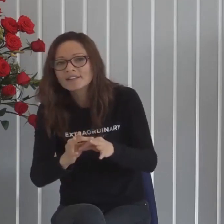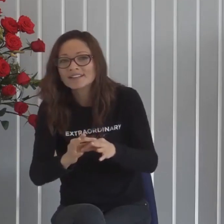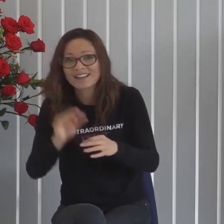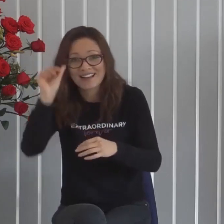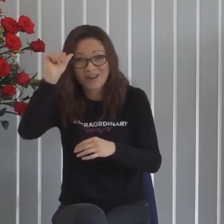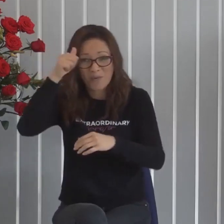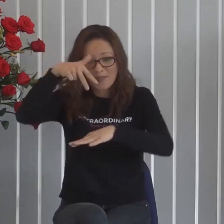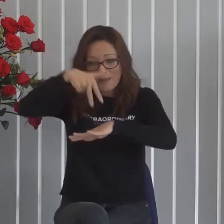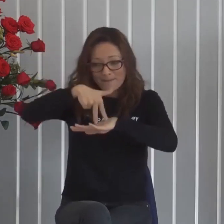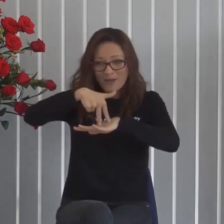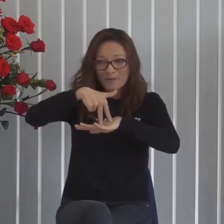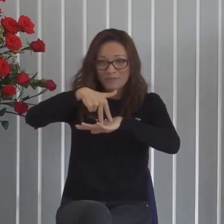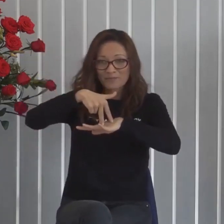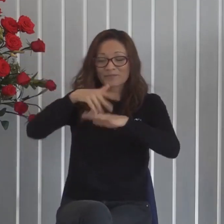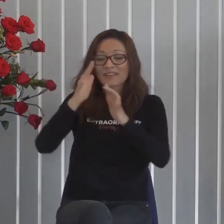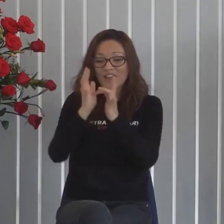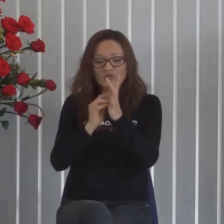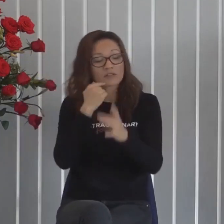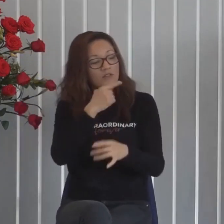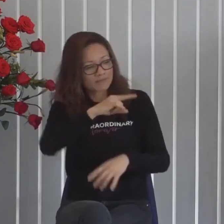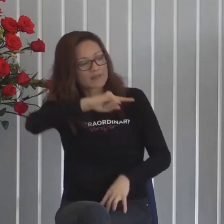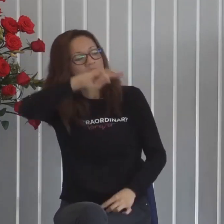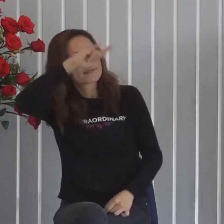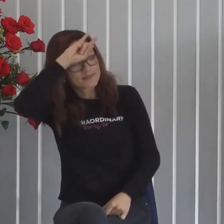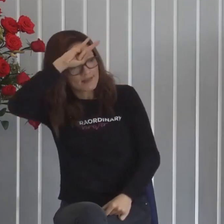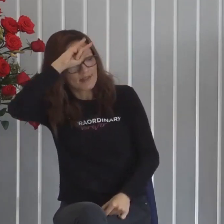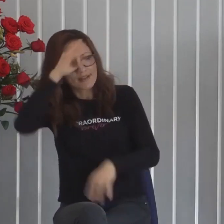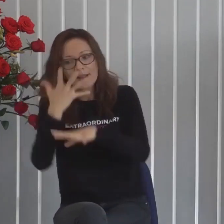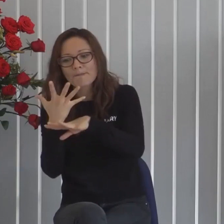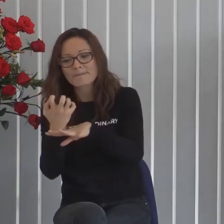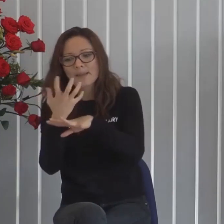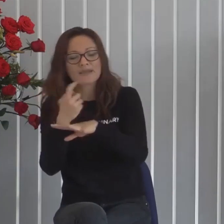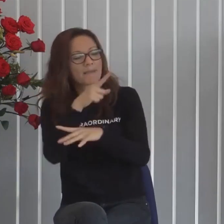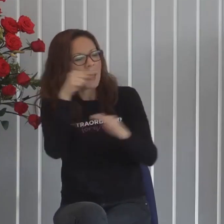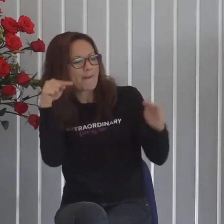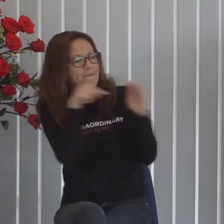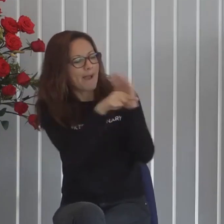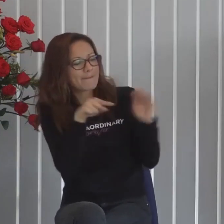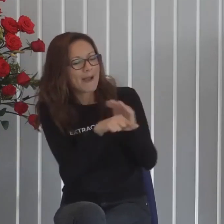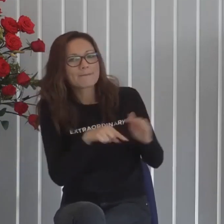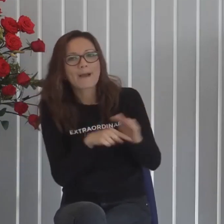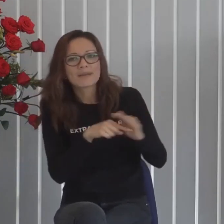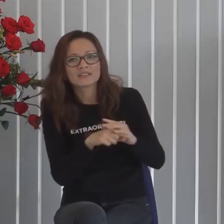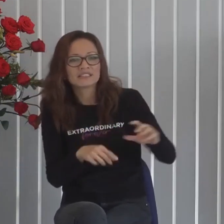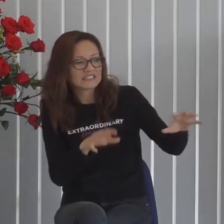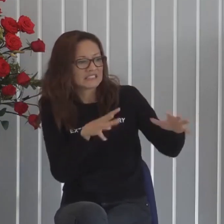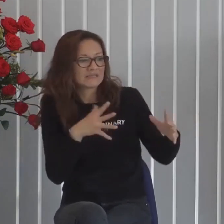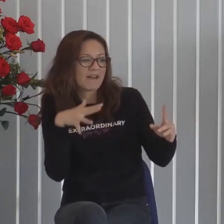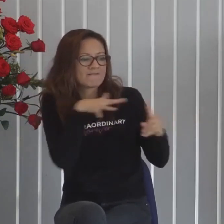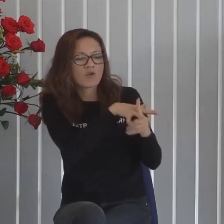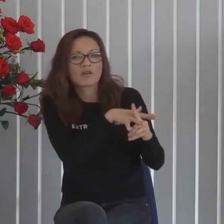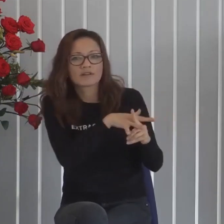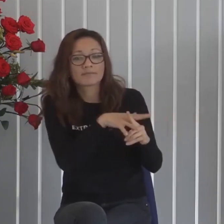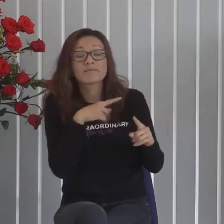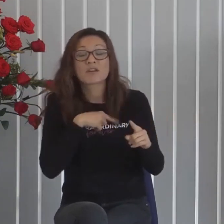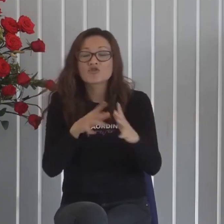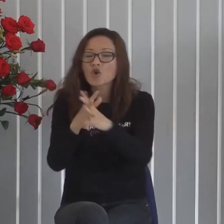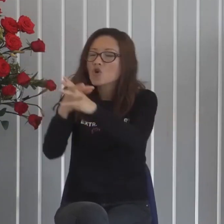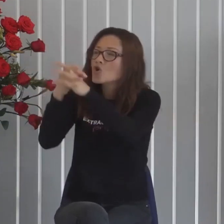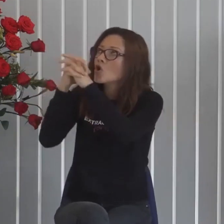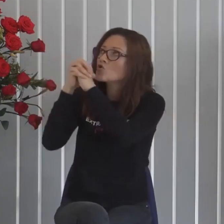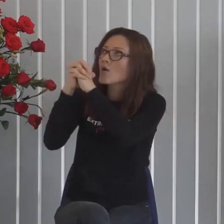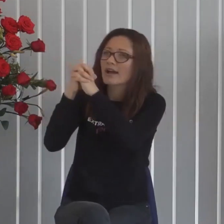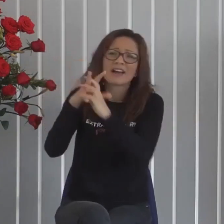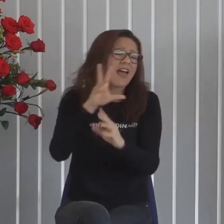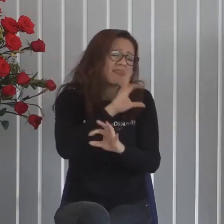ha pedido para zarandearte, pero yo he rogado, no para que se te quite, no para que no lo haga, no para que no te